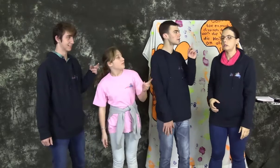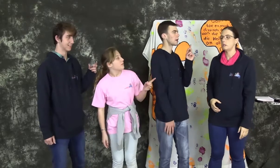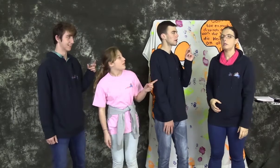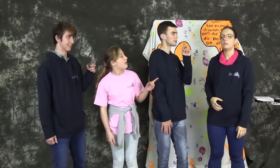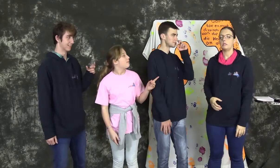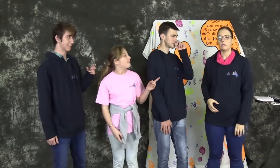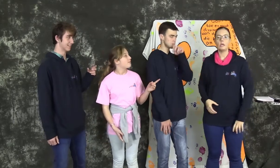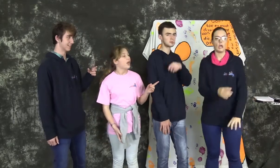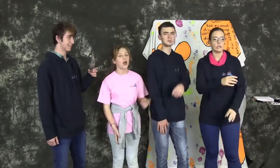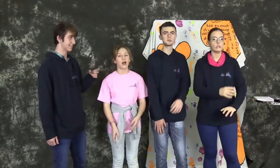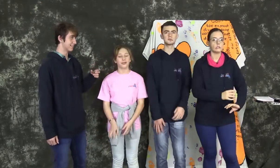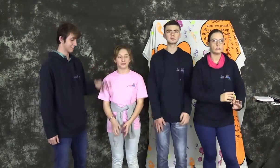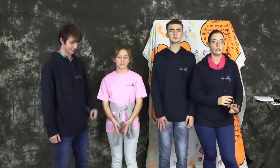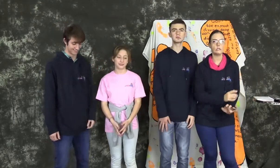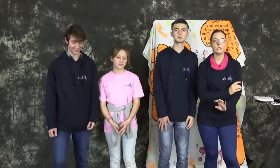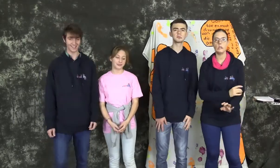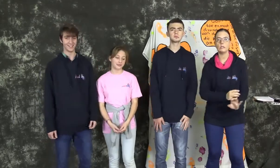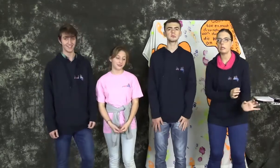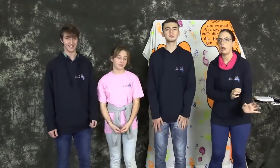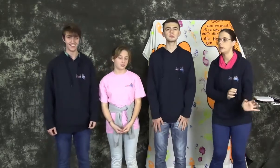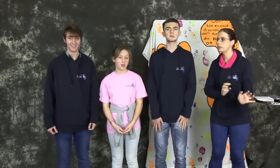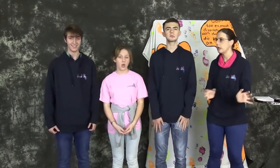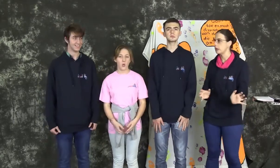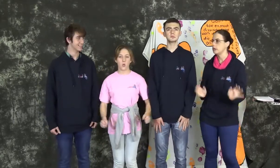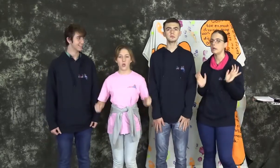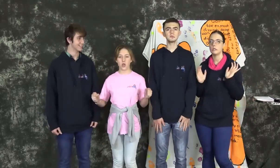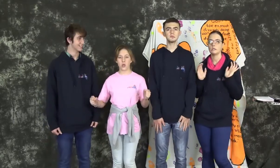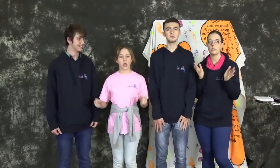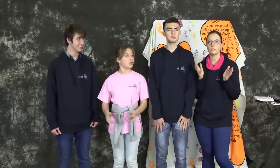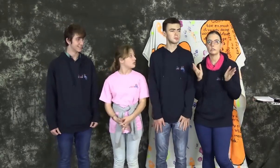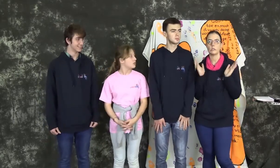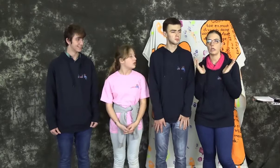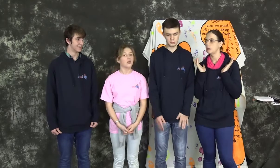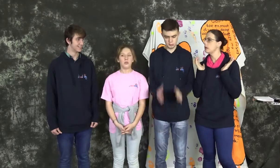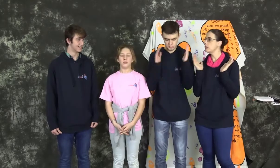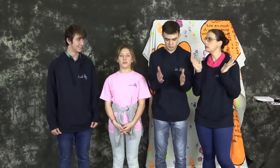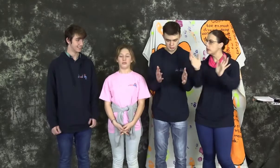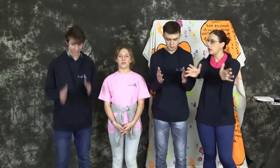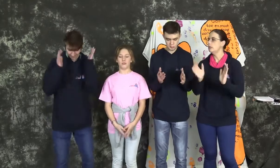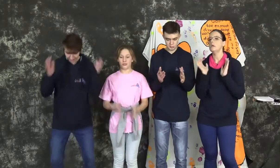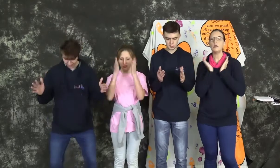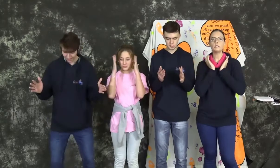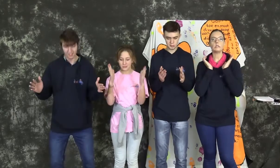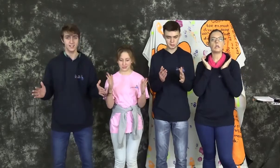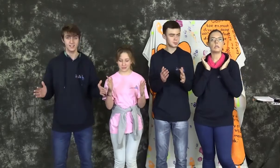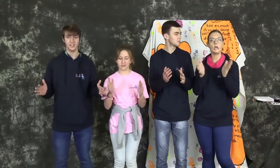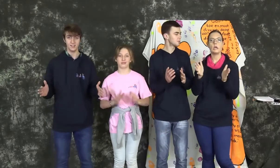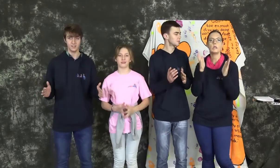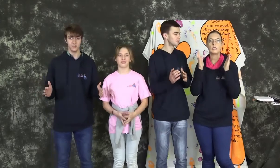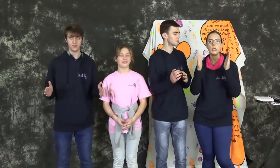Ek is so dik. Ek is so dik. Ek is so dik. Ek is so dik. Ek is so dik. Ek is so dik. Ek is so dik. Ek is so dik. Ons is op die terug van die